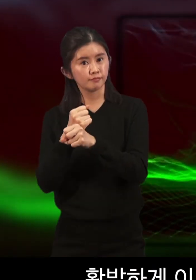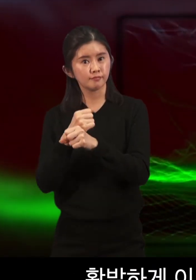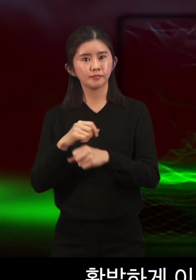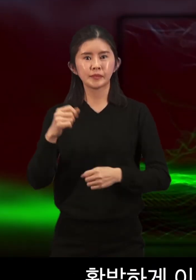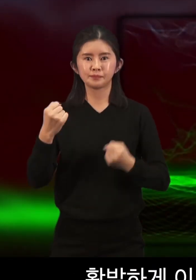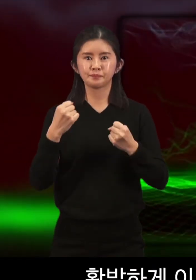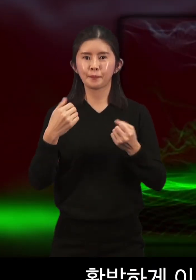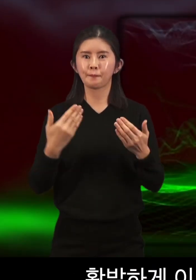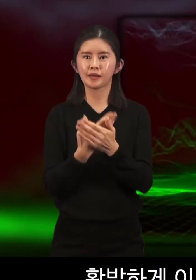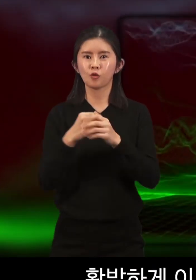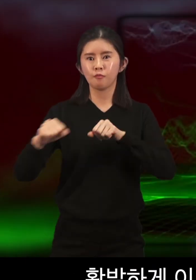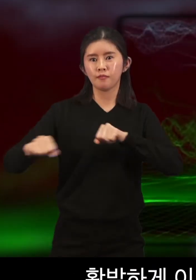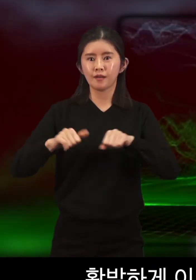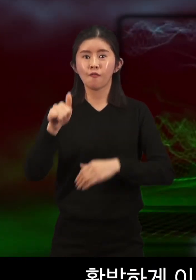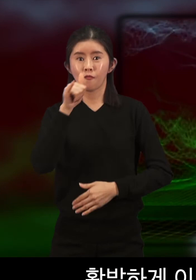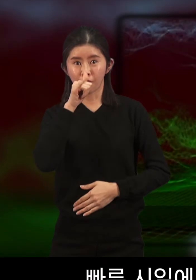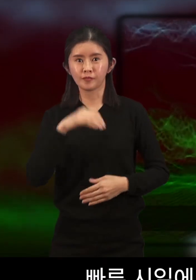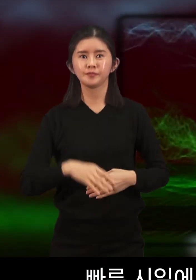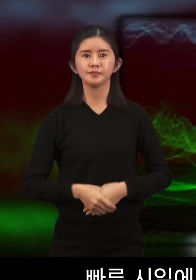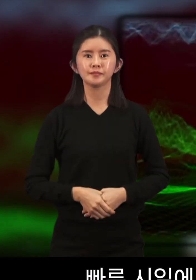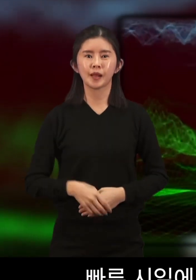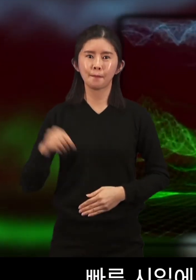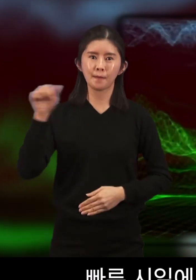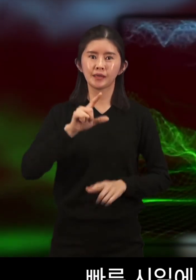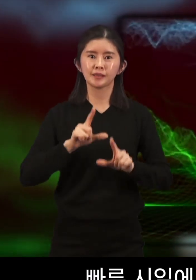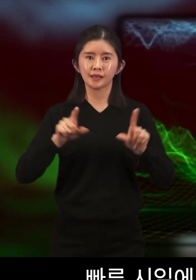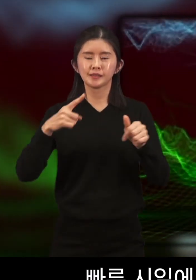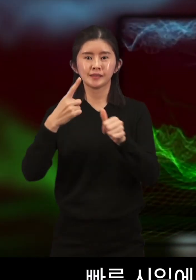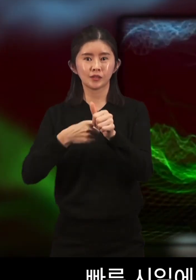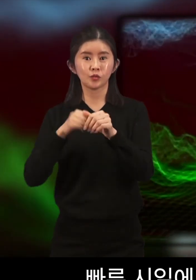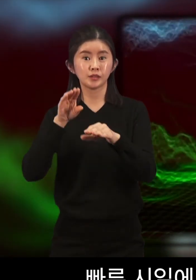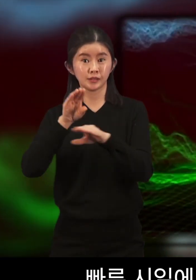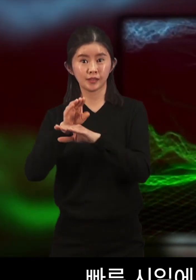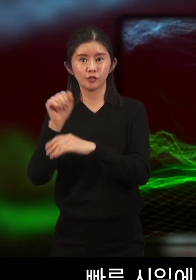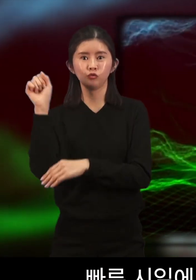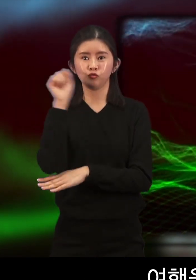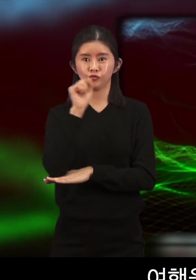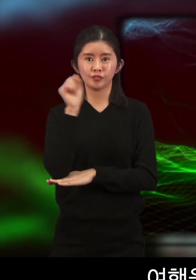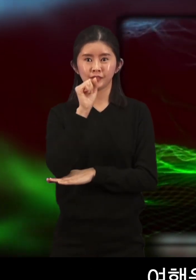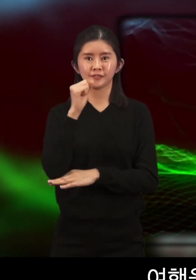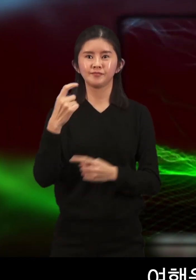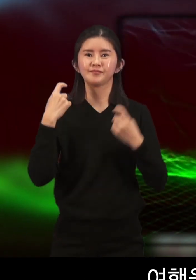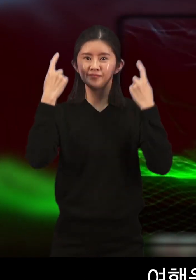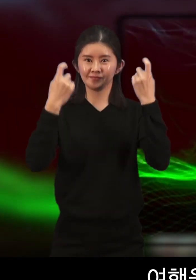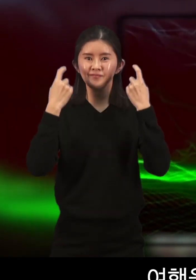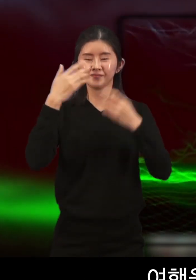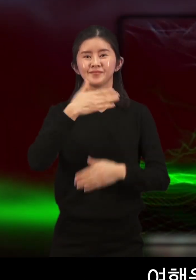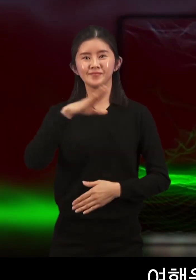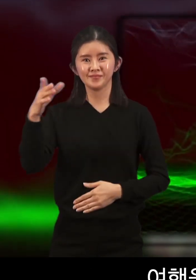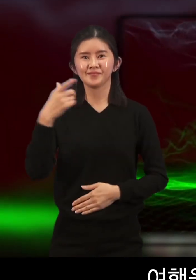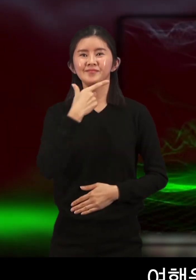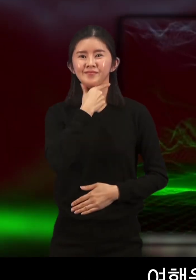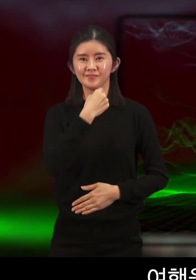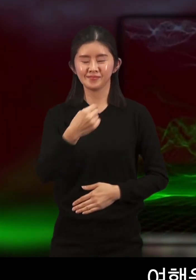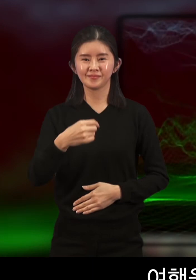활발하게 이루어지고 있다고 하는데요. 빠른 시일에 자율주행자동차를 운전해 여행을 가고 싶어집니다.